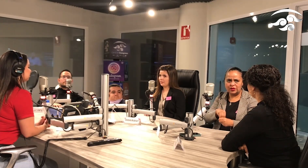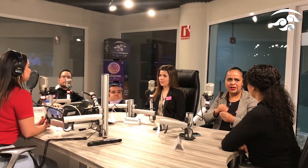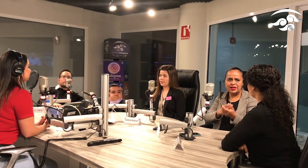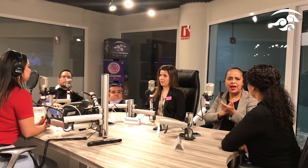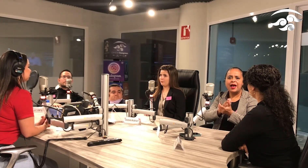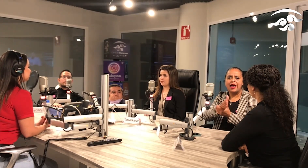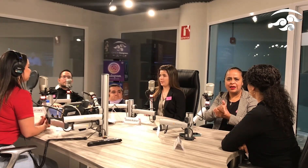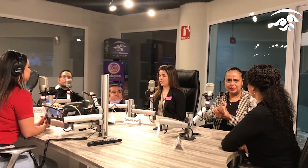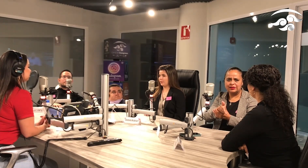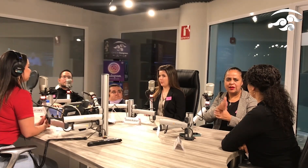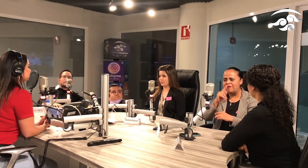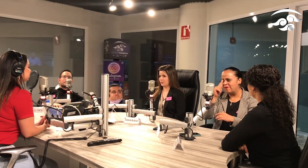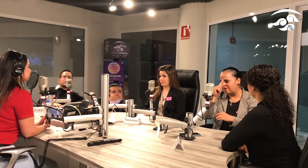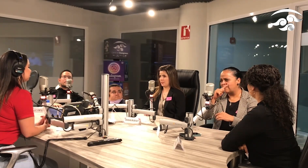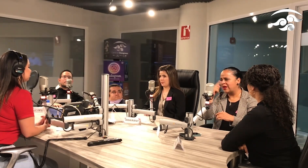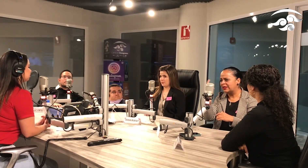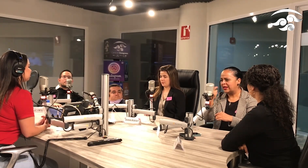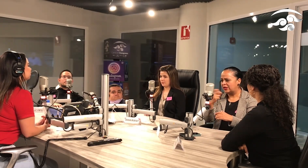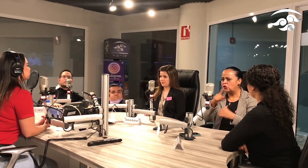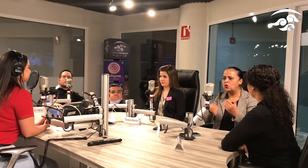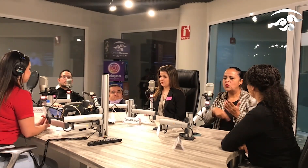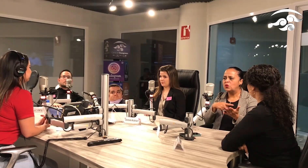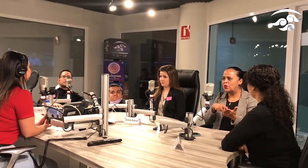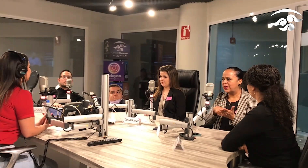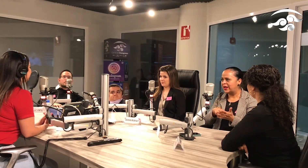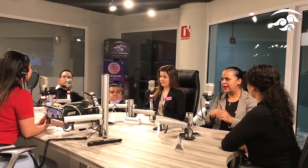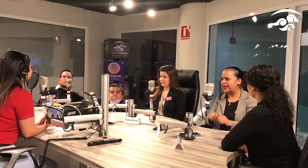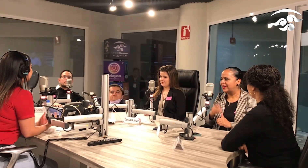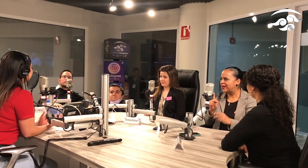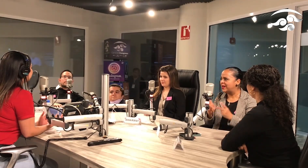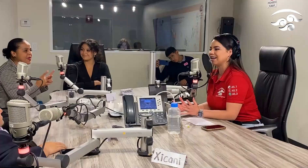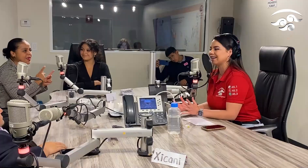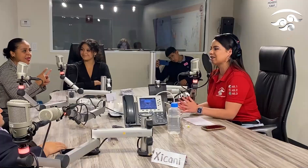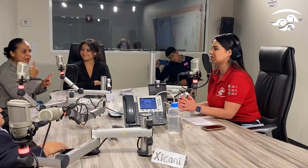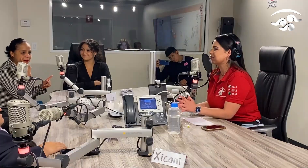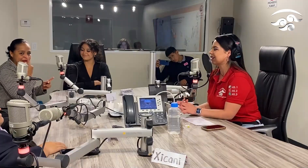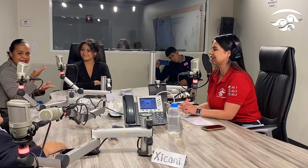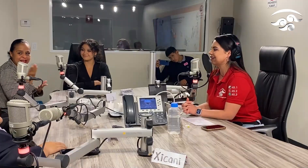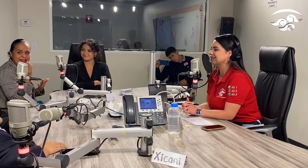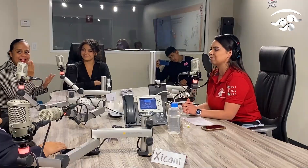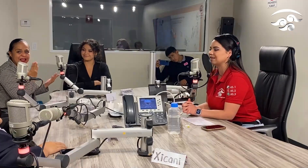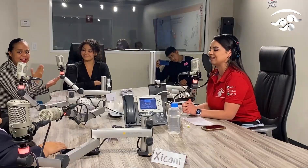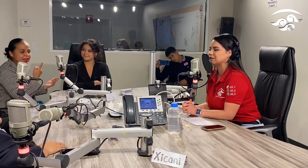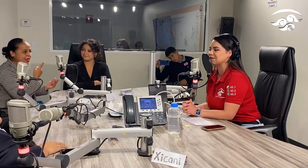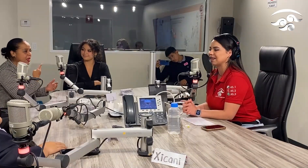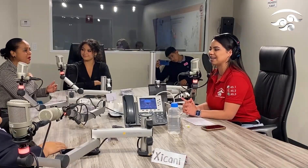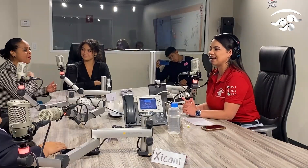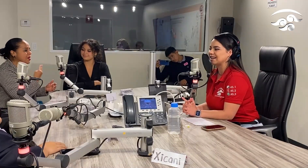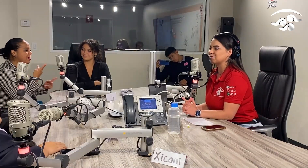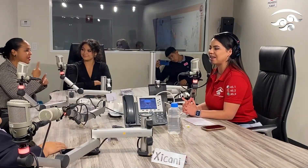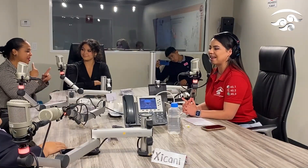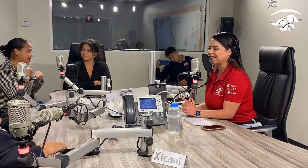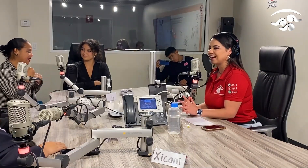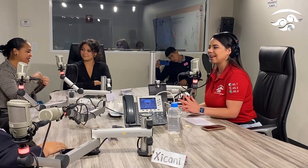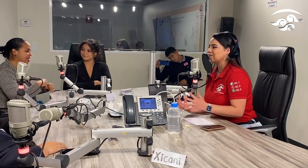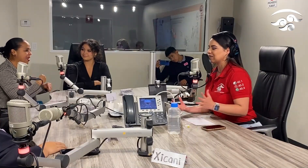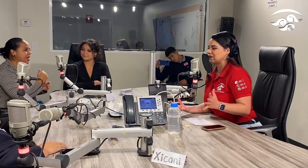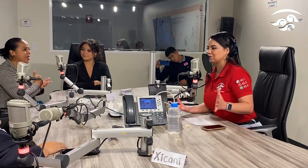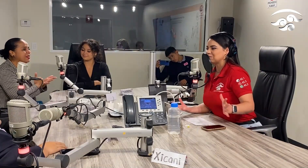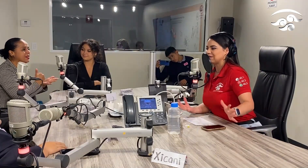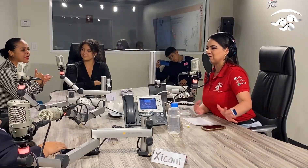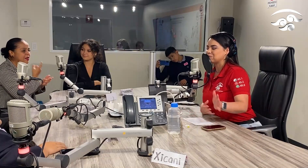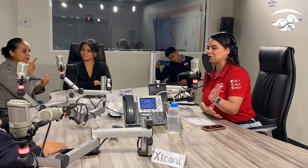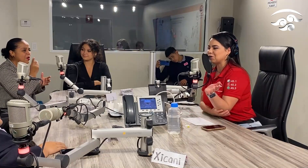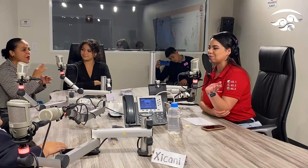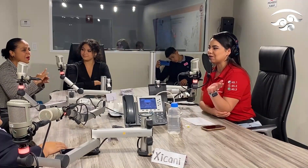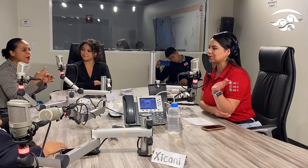accesibilidad y que faciliten como estos espacios. Perfecto, pues mira, qué bueno que te decidiste venir aquí a la ciudad. Ahorita nos vas